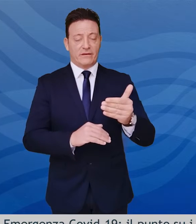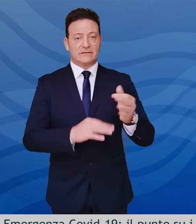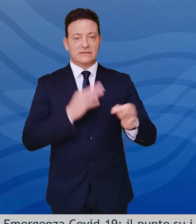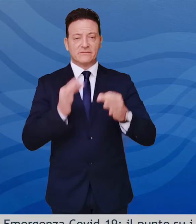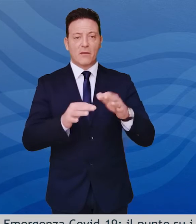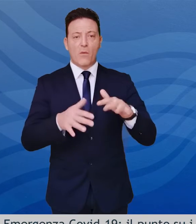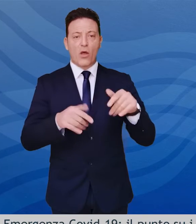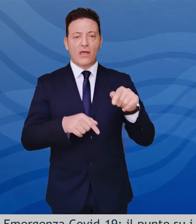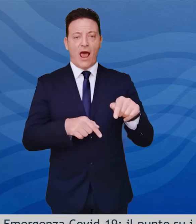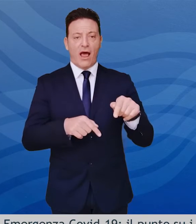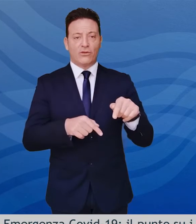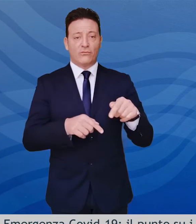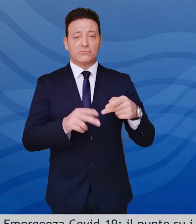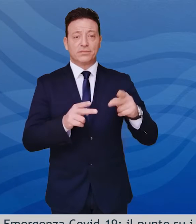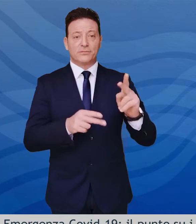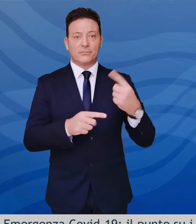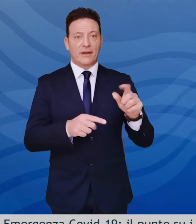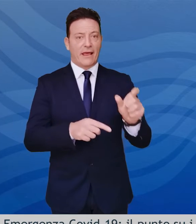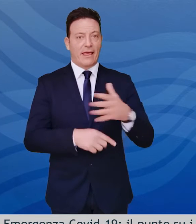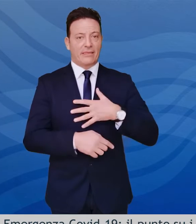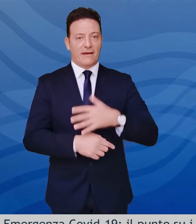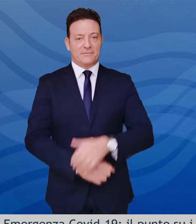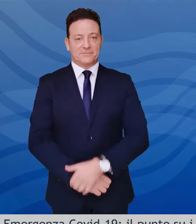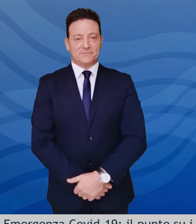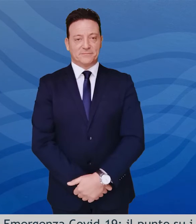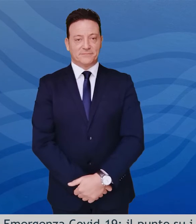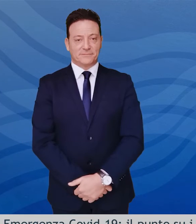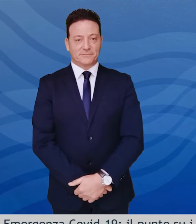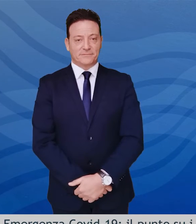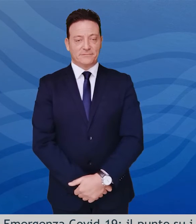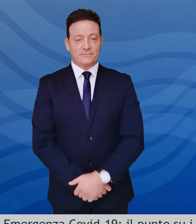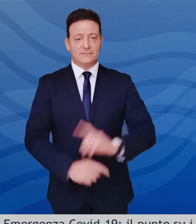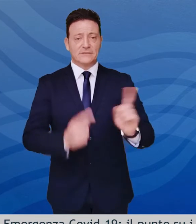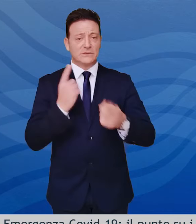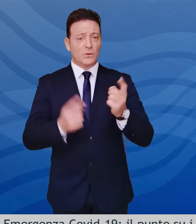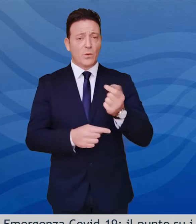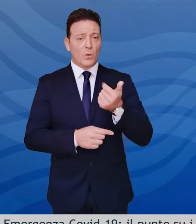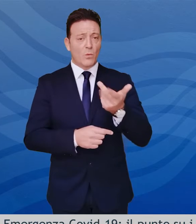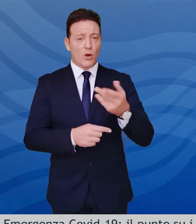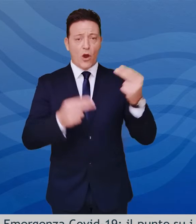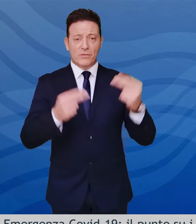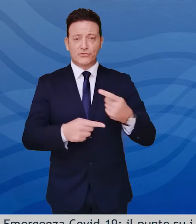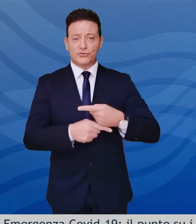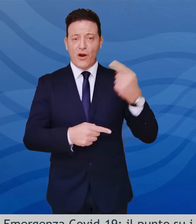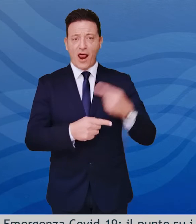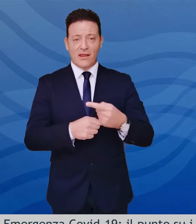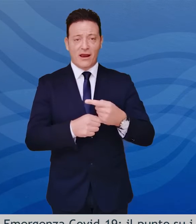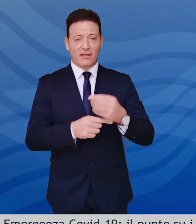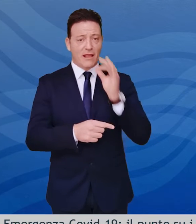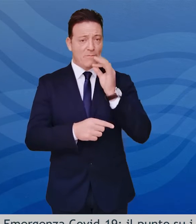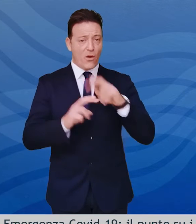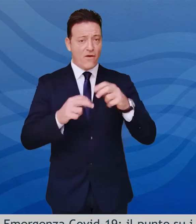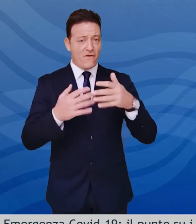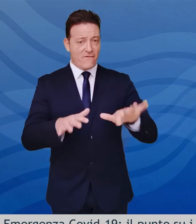di un moderato interessamento di questa fascia di età. A prescindere dal numero complessivo giornaliero dei tamponi